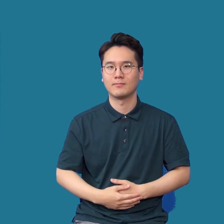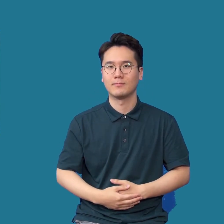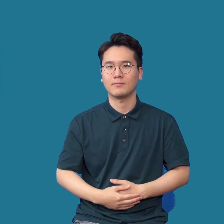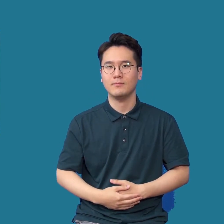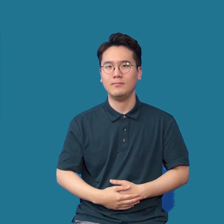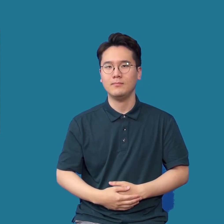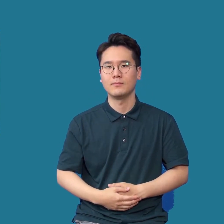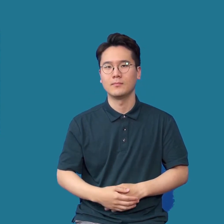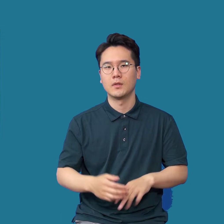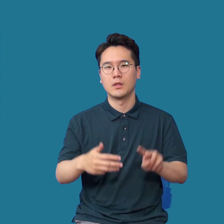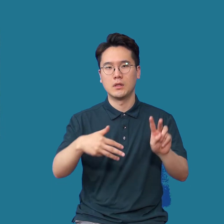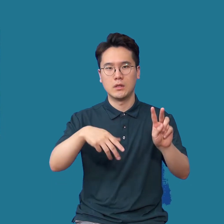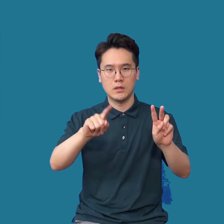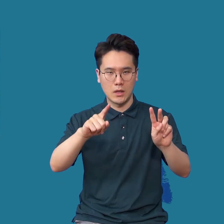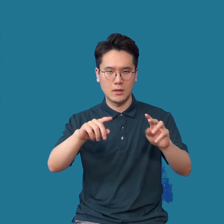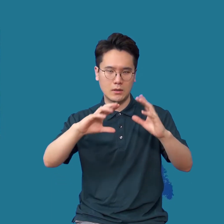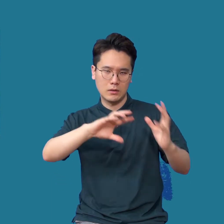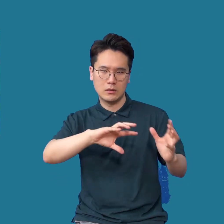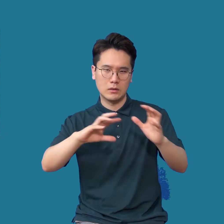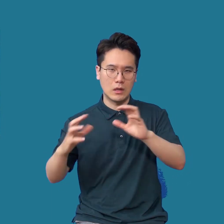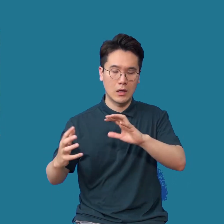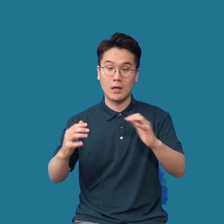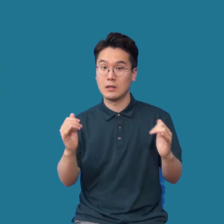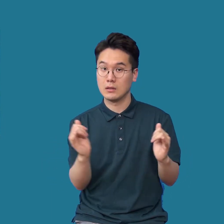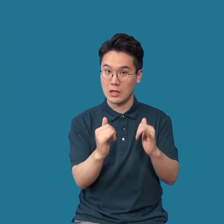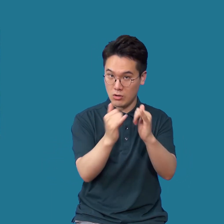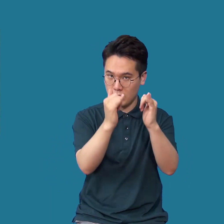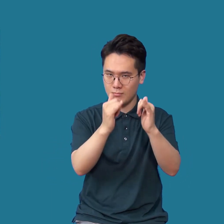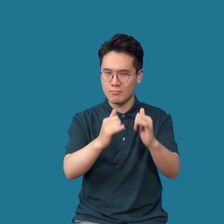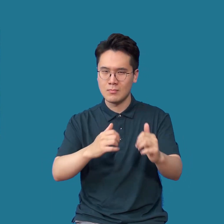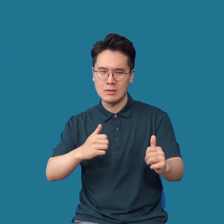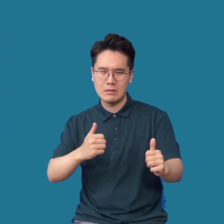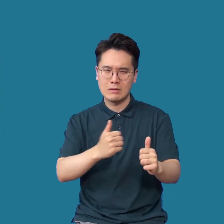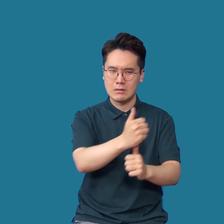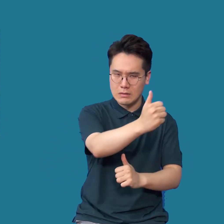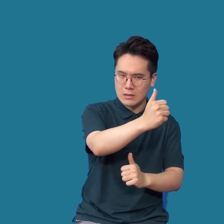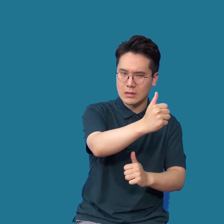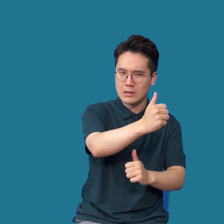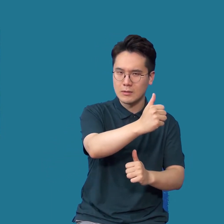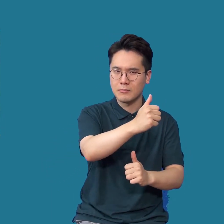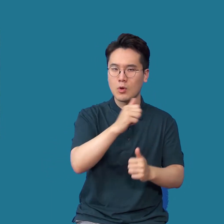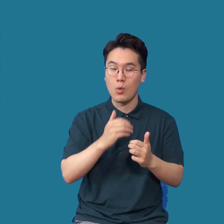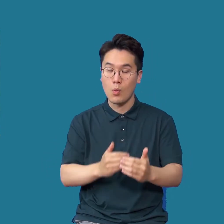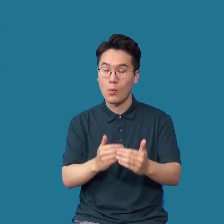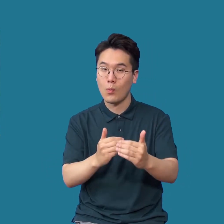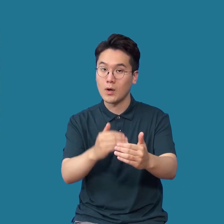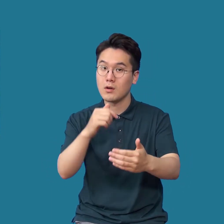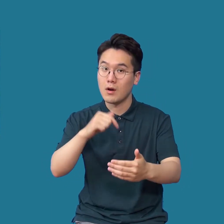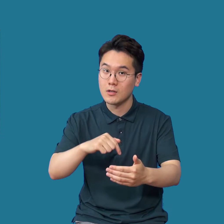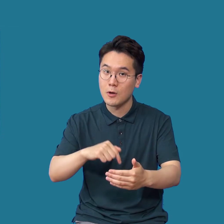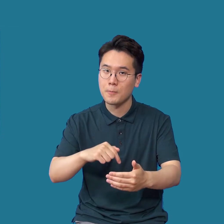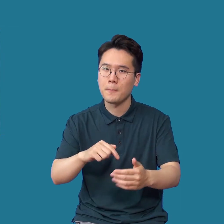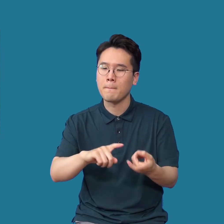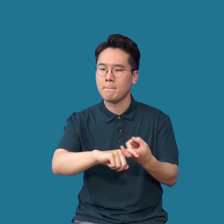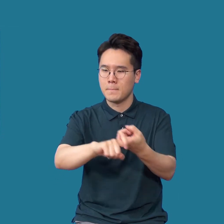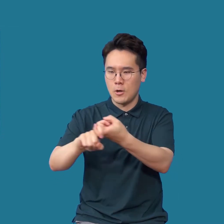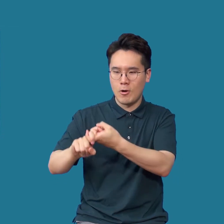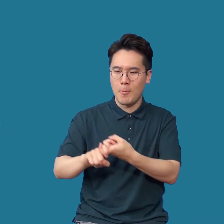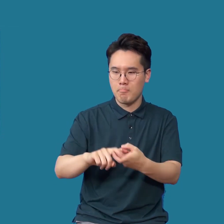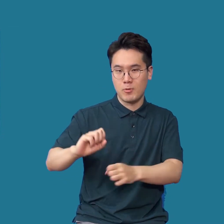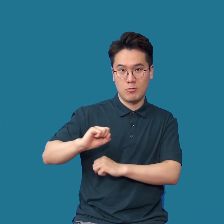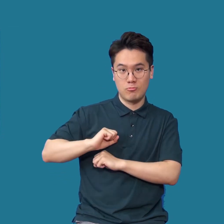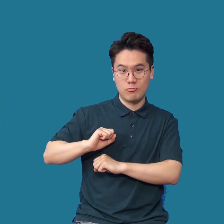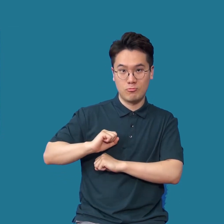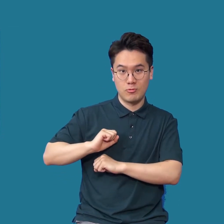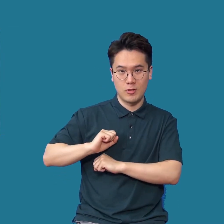2차 세계대전을 승리로 이끄는 과정에서 연합군에게 아주 의미 있는 2날이 있었습니다.